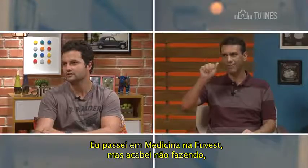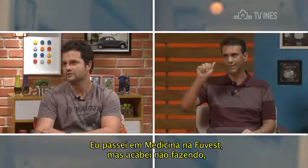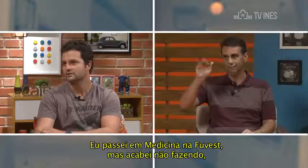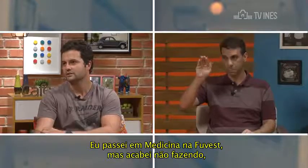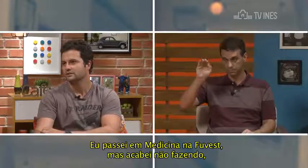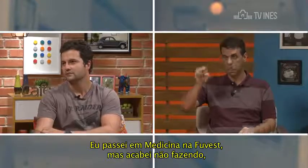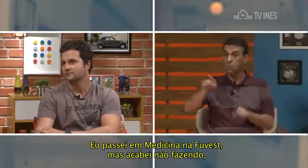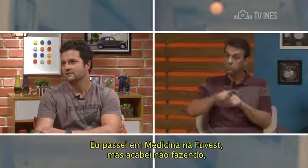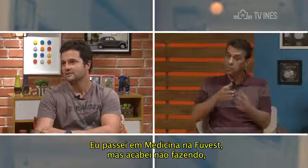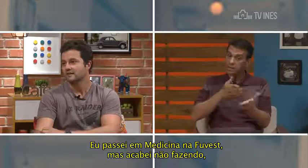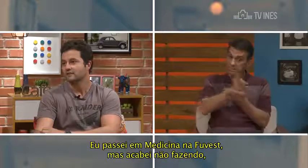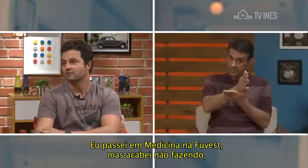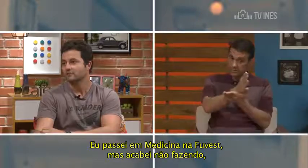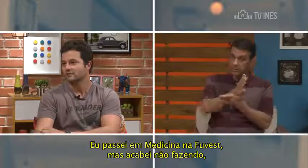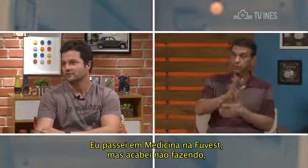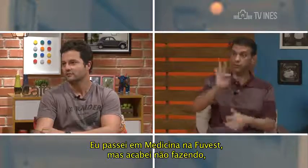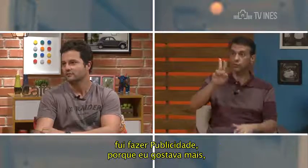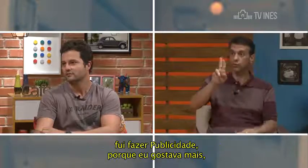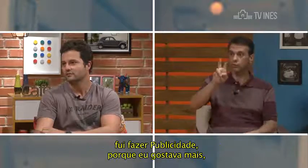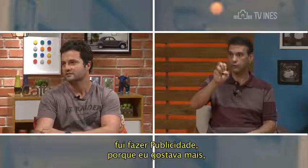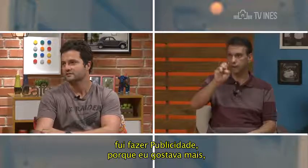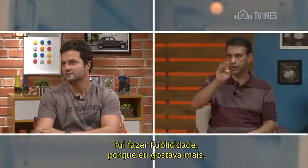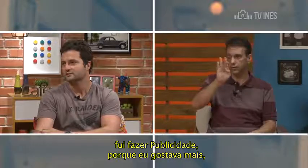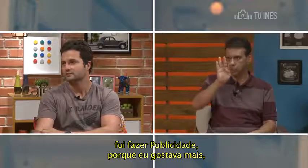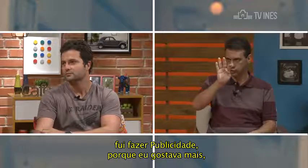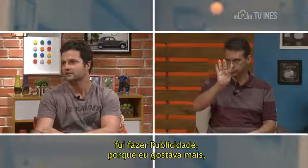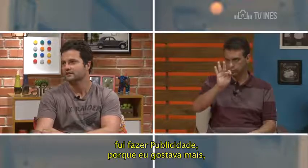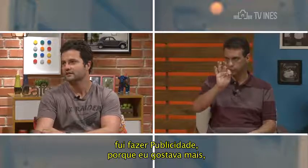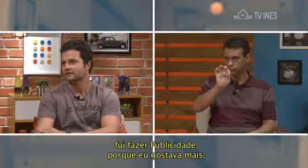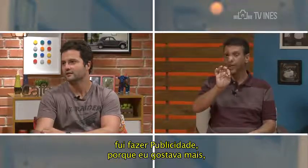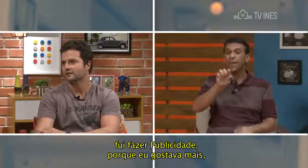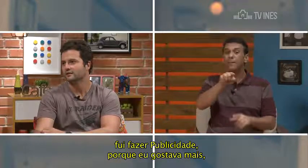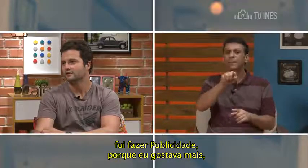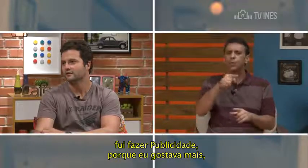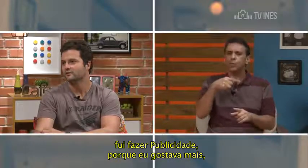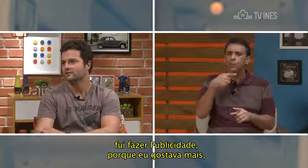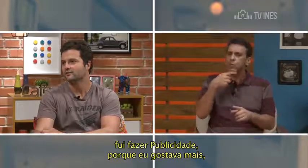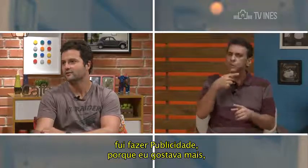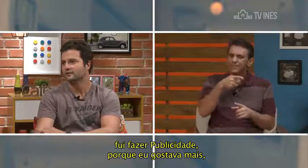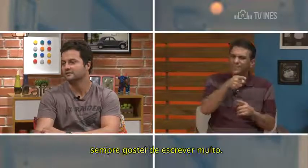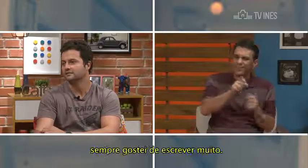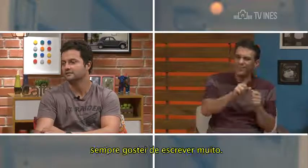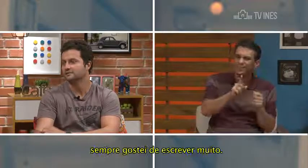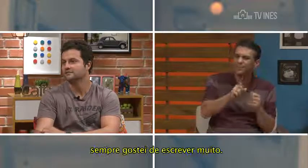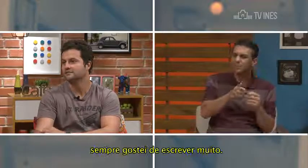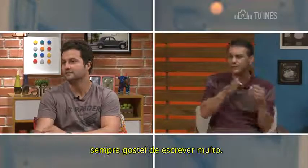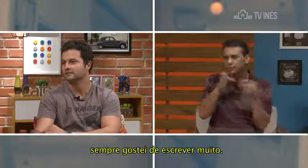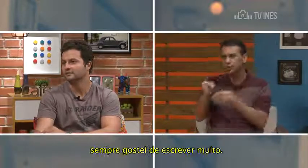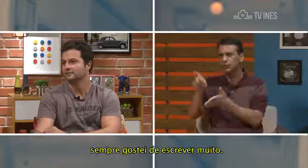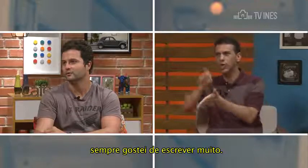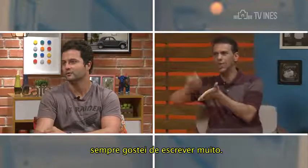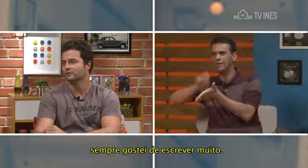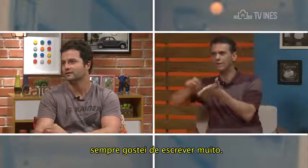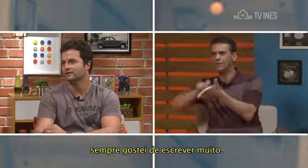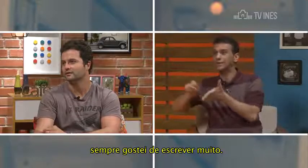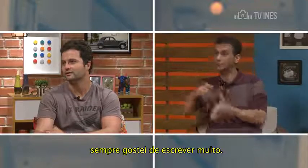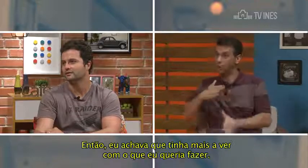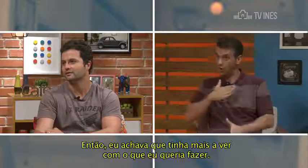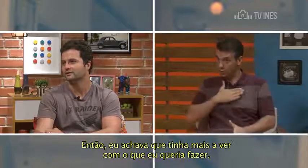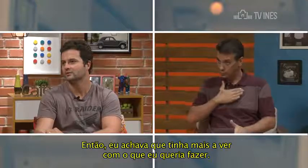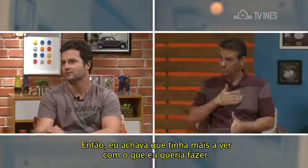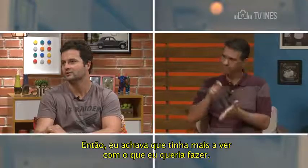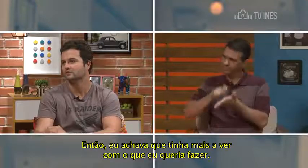FUVEST, mas acabei não fazendo. Fui fazer publicidade porque eu gostava mais. Sempre gostei de escrever muito,